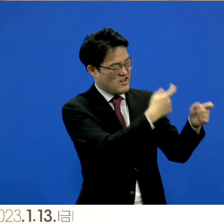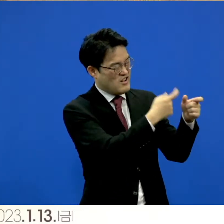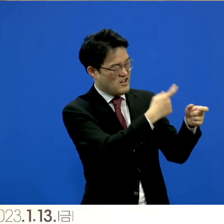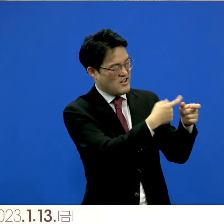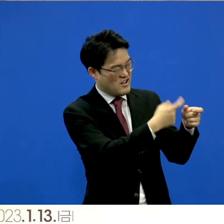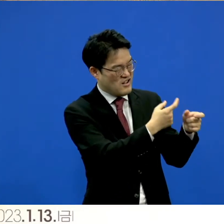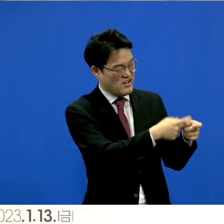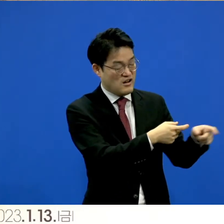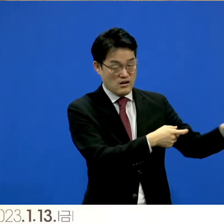그는 그의 추측이에요.